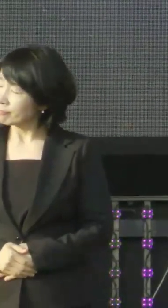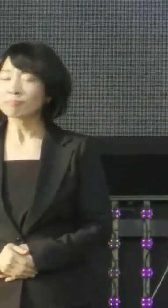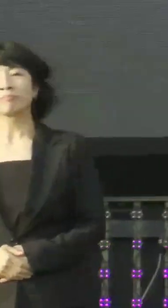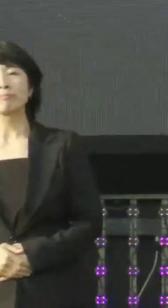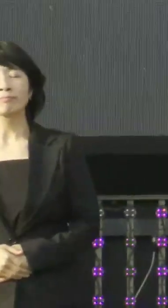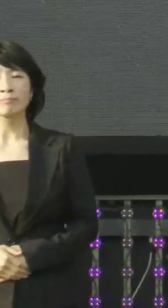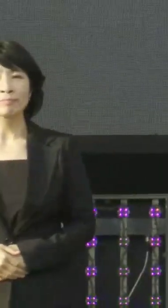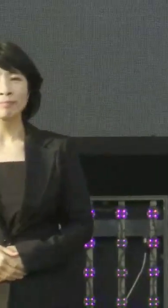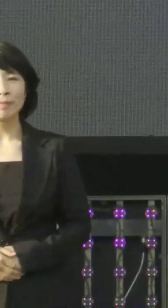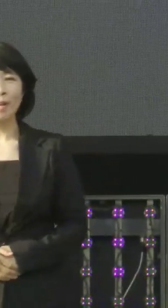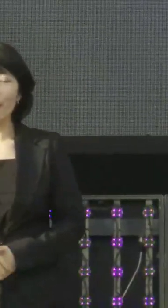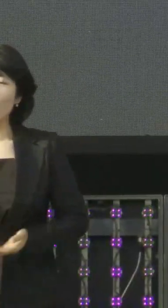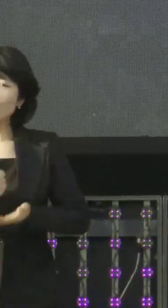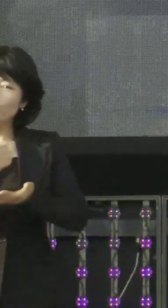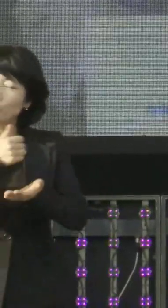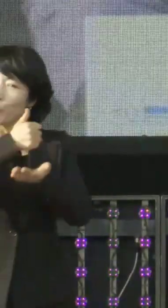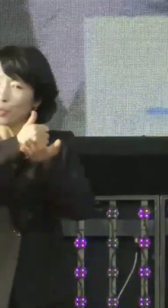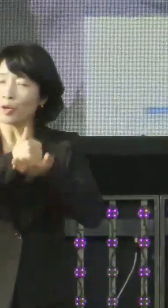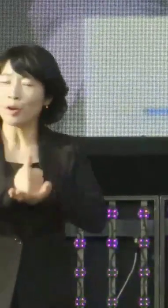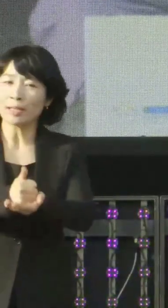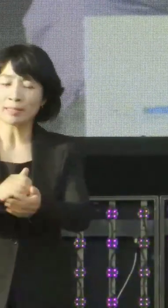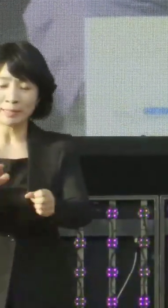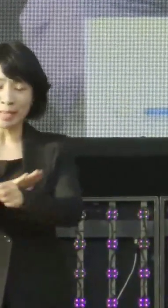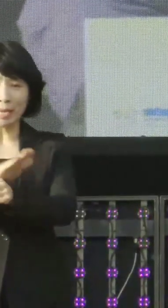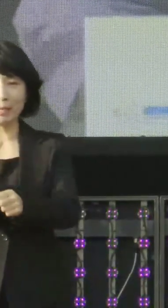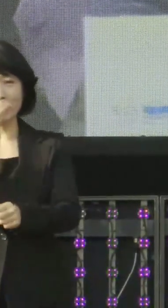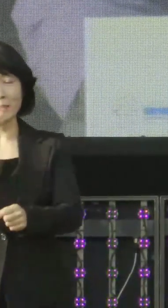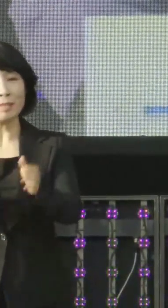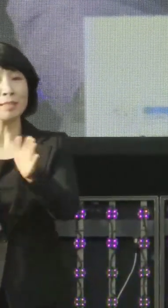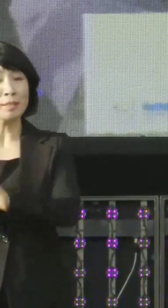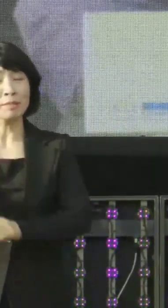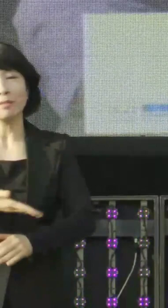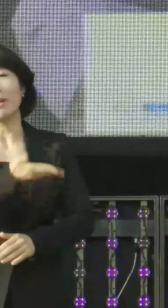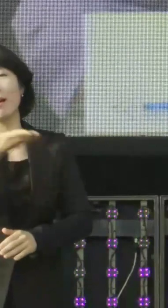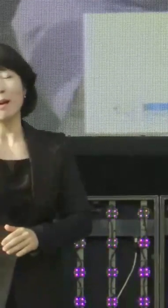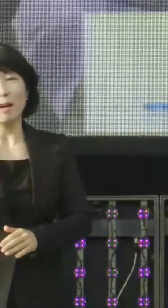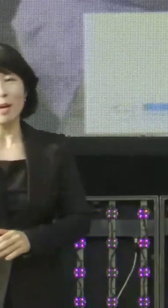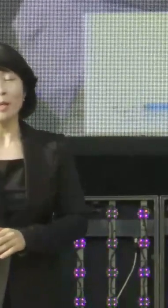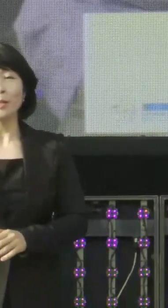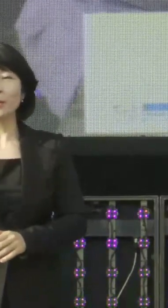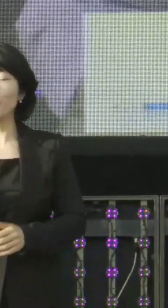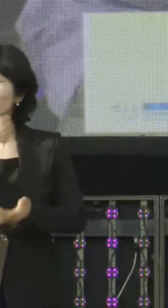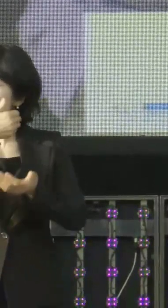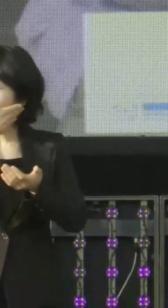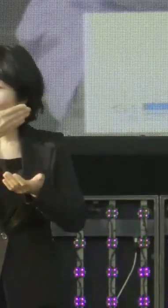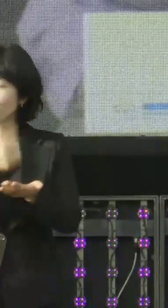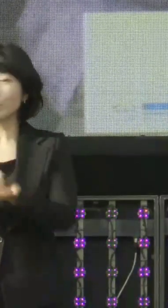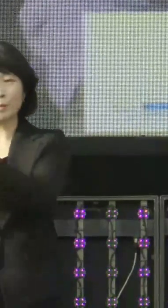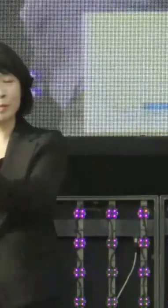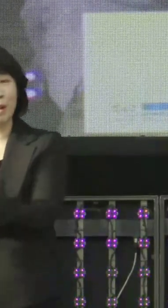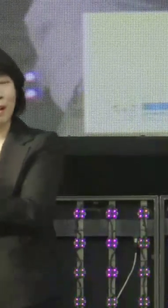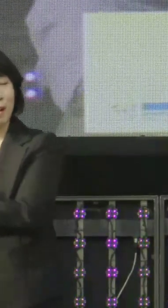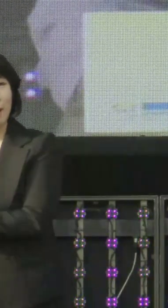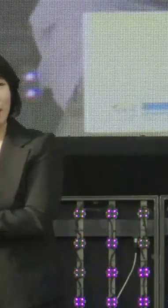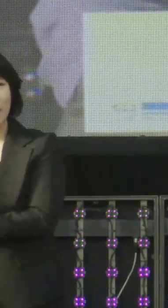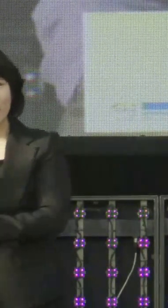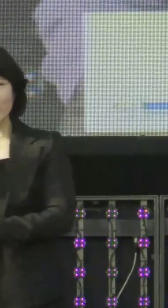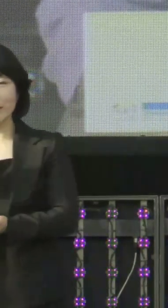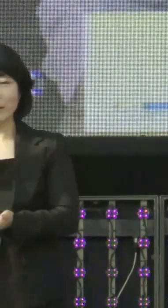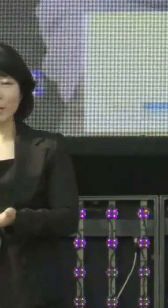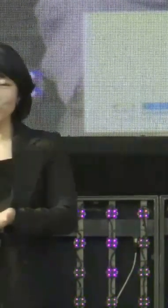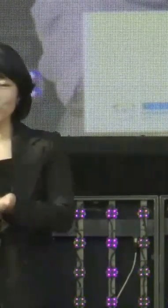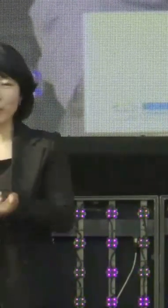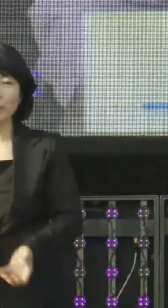네, 존경하고 사랑하는 이천 시민 여러분, 그리고 내외 귀빈 여러분, 이천